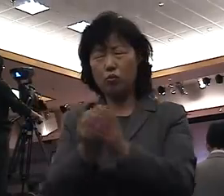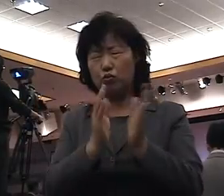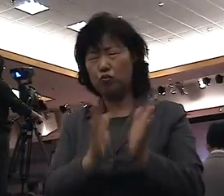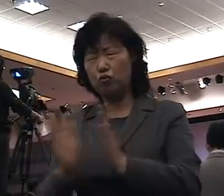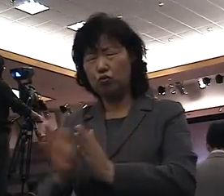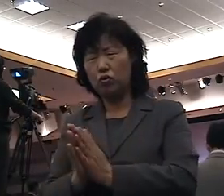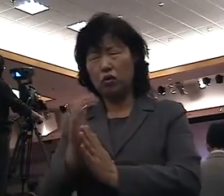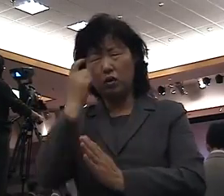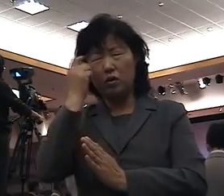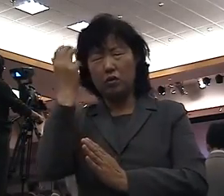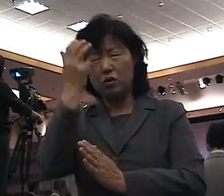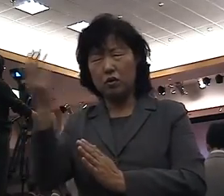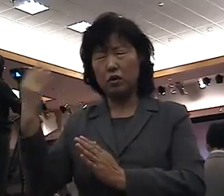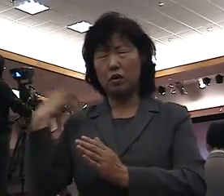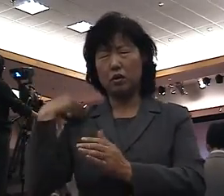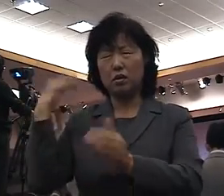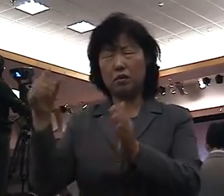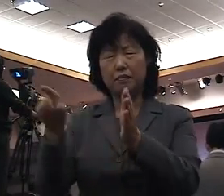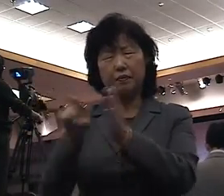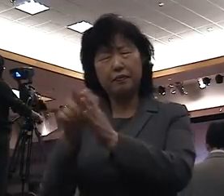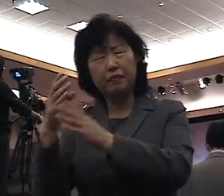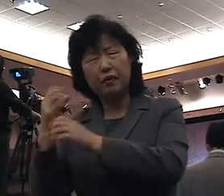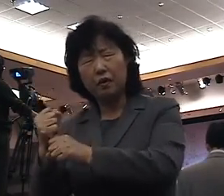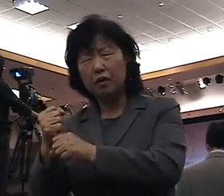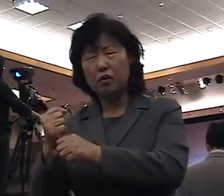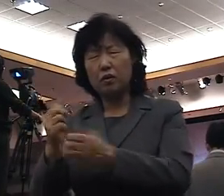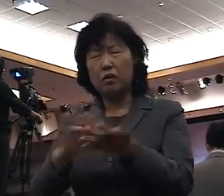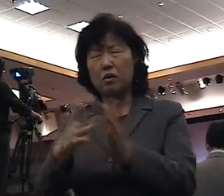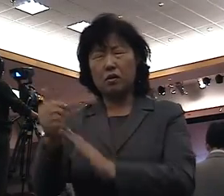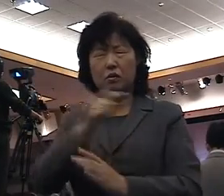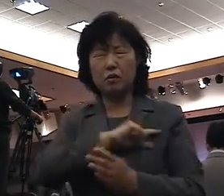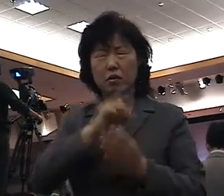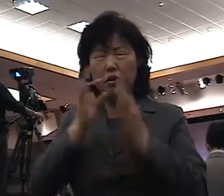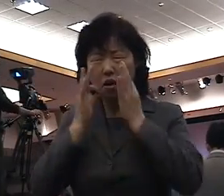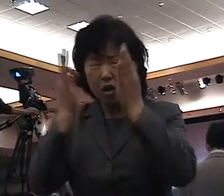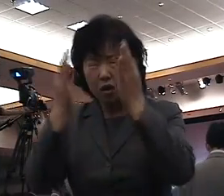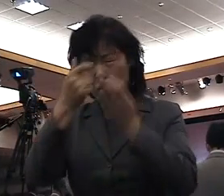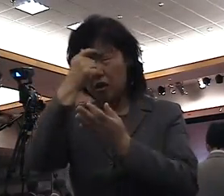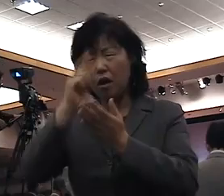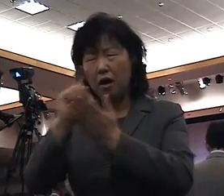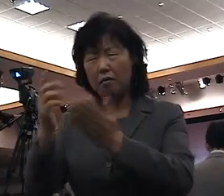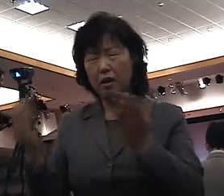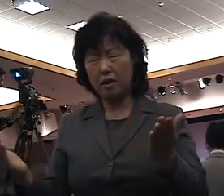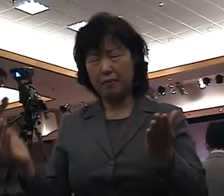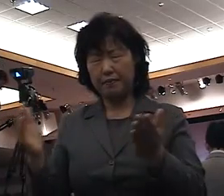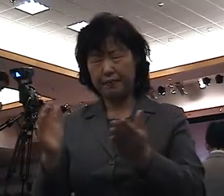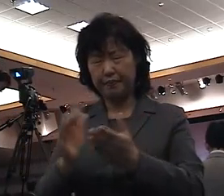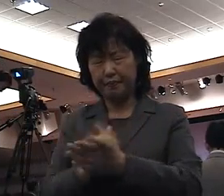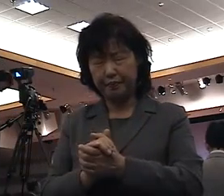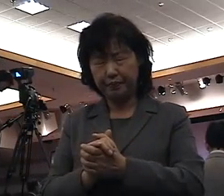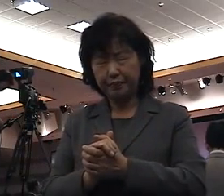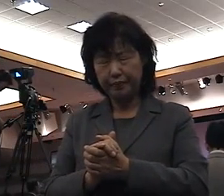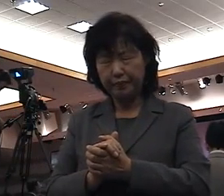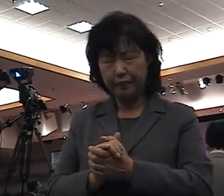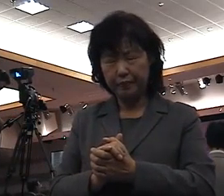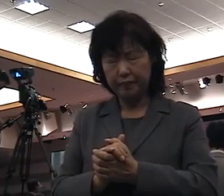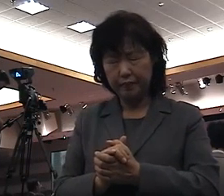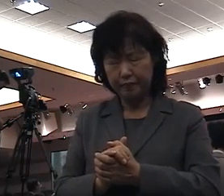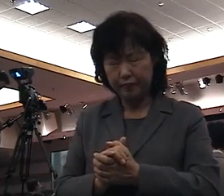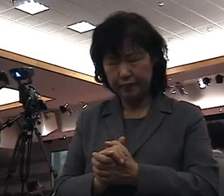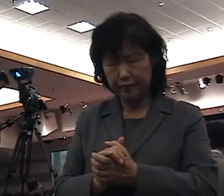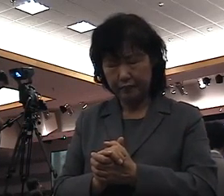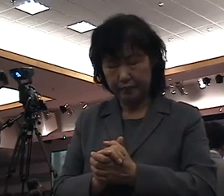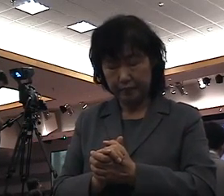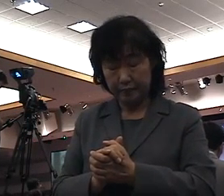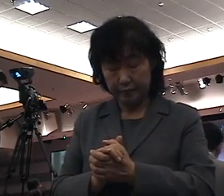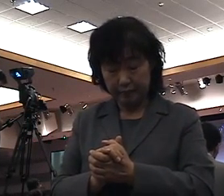순서를 성령께 의탁드리며 예수님의 이름으로 간절히 기도하옵나이다. 아멘.